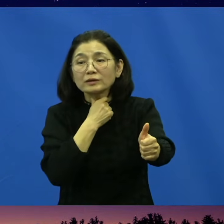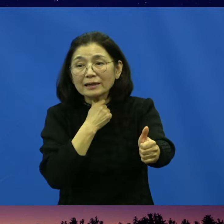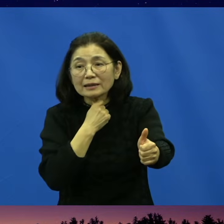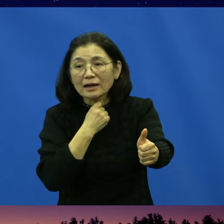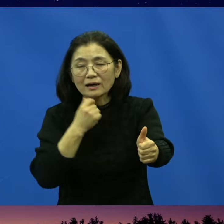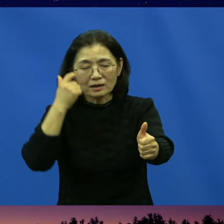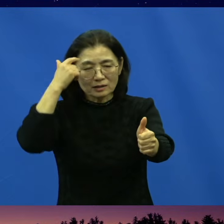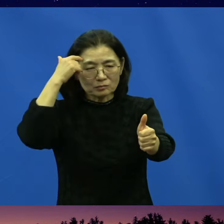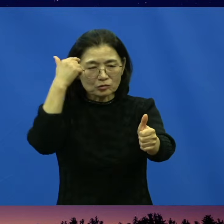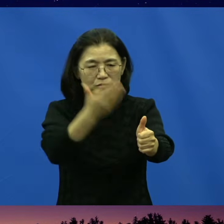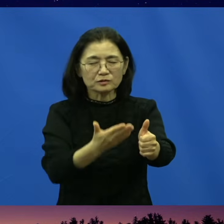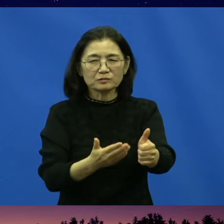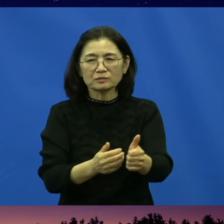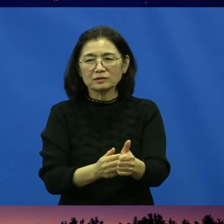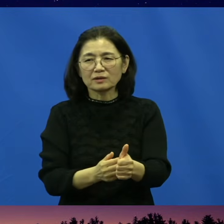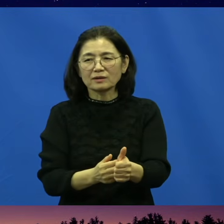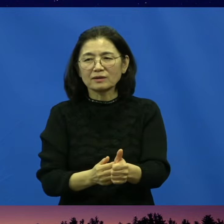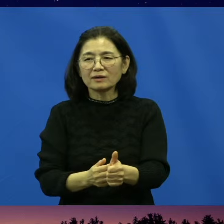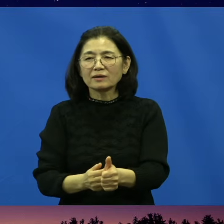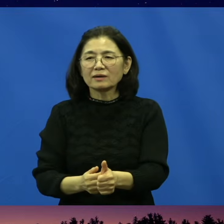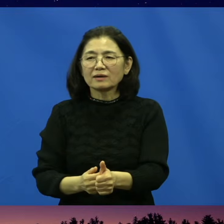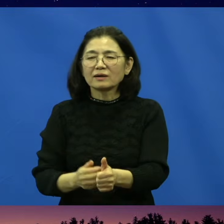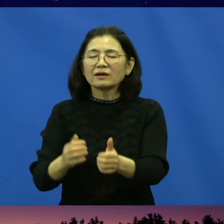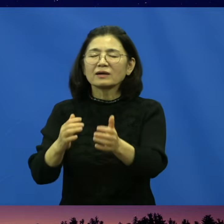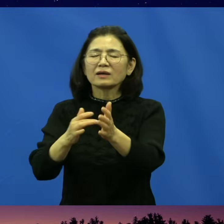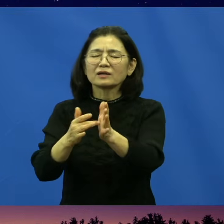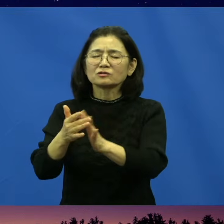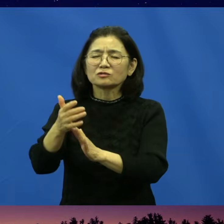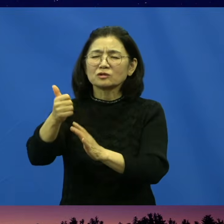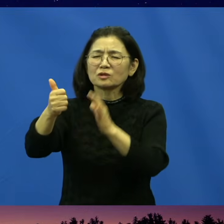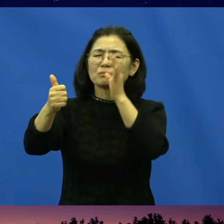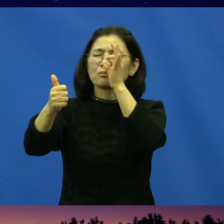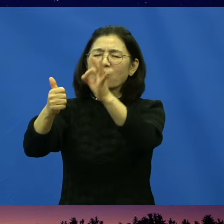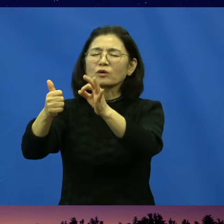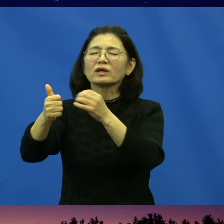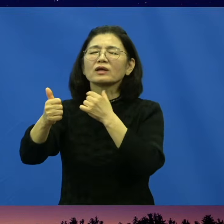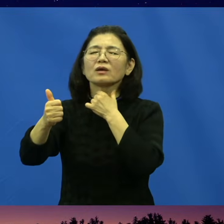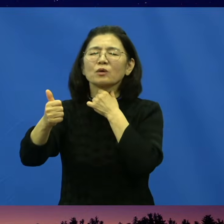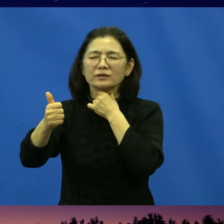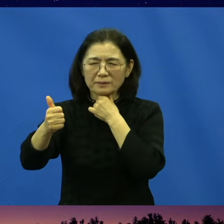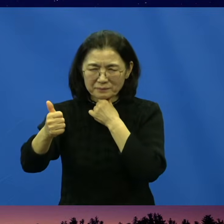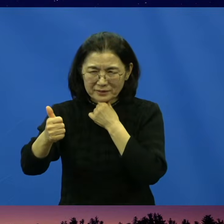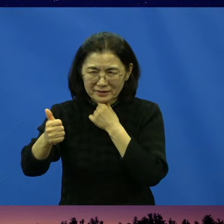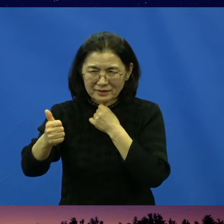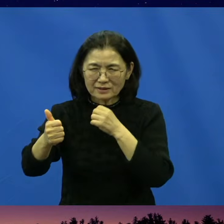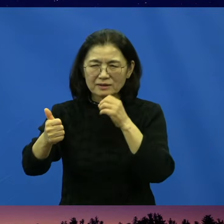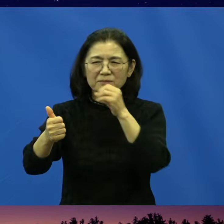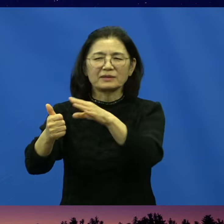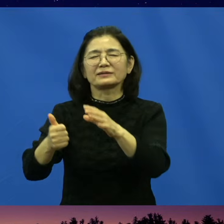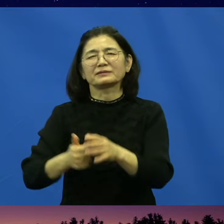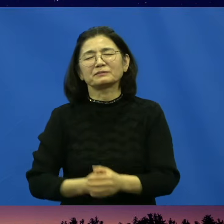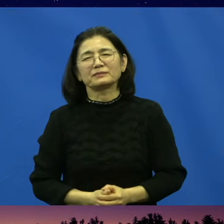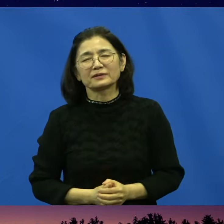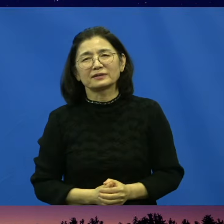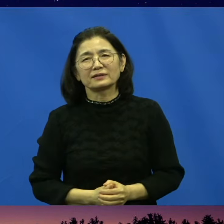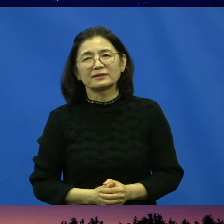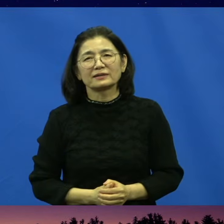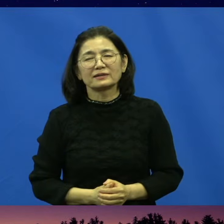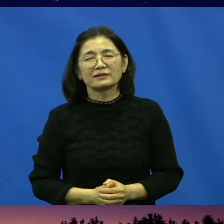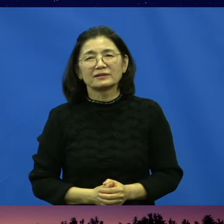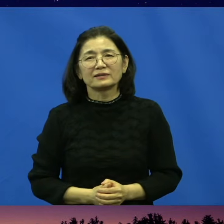바디메오가 선생님이여 내가 보기를 원합니다 대답했습니다. 여러분,